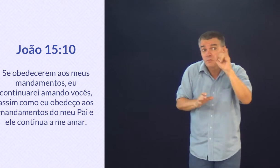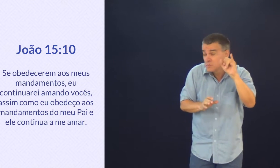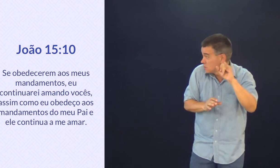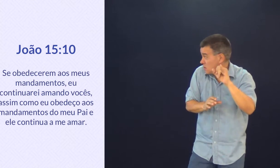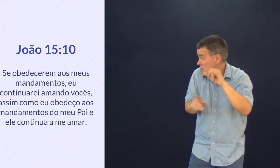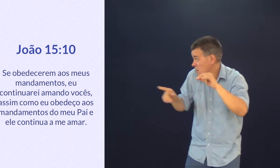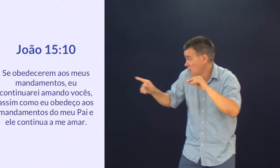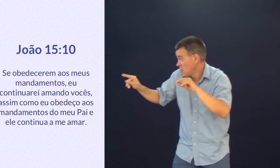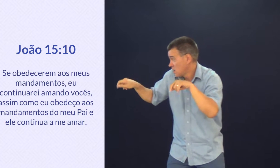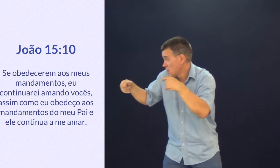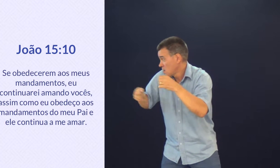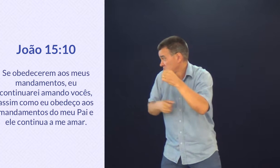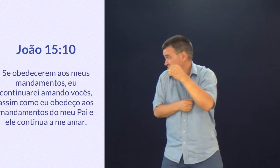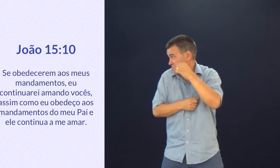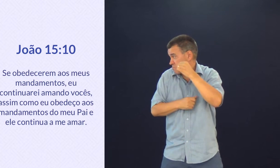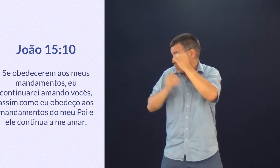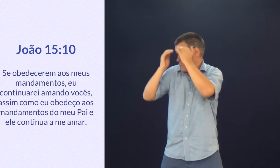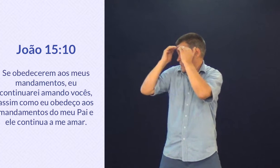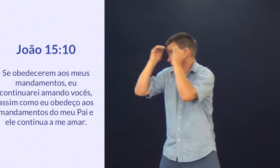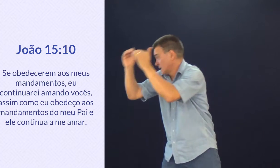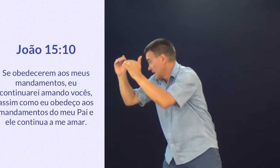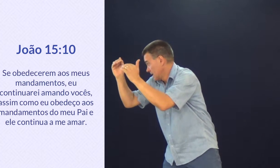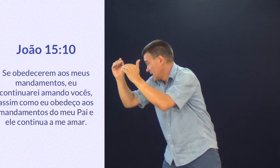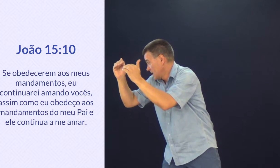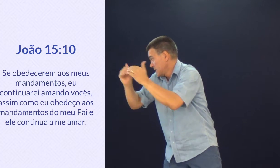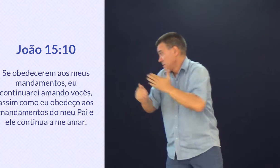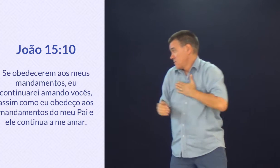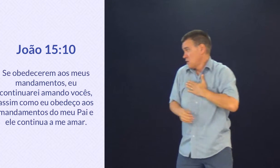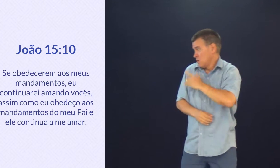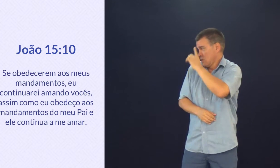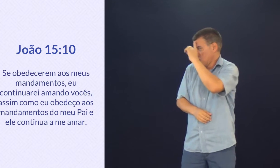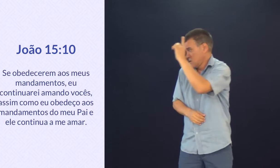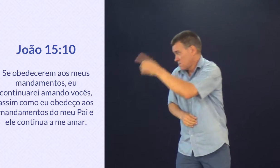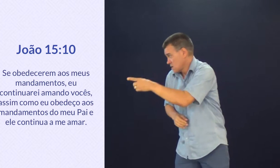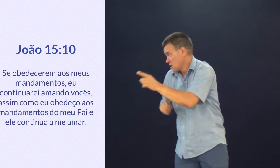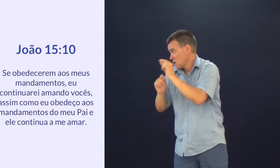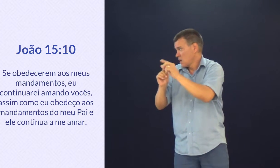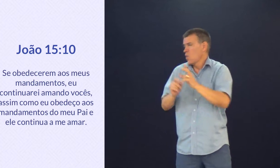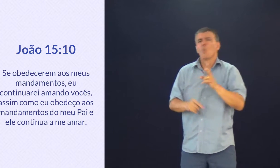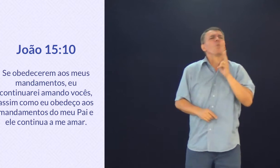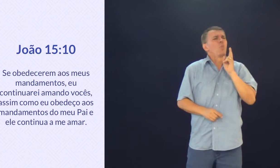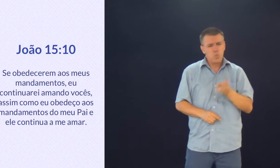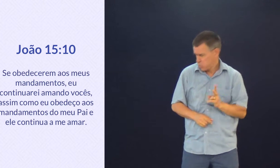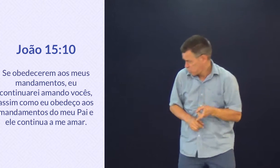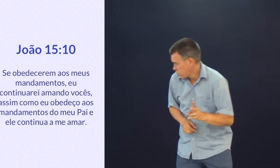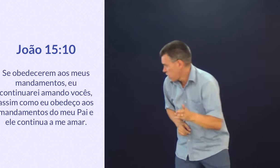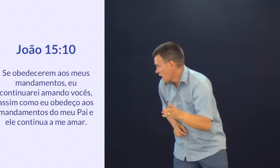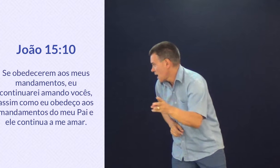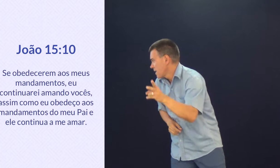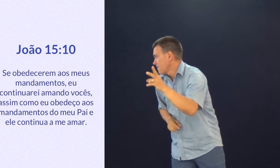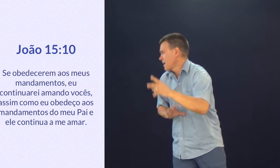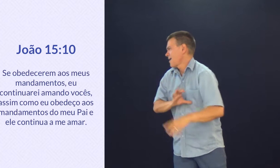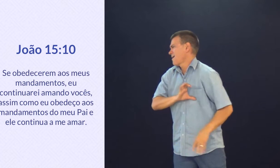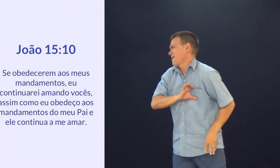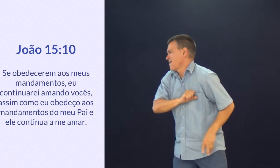olha só se oferecerem aos meus mandamentos eu continuarei amando